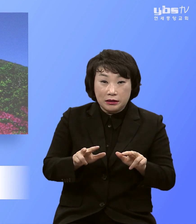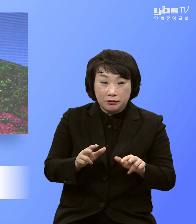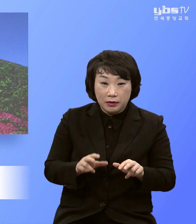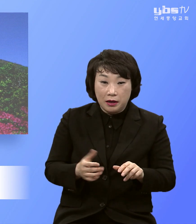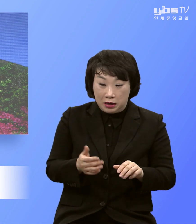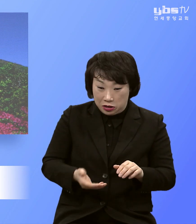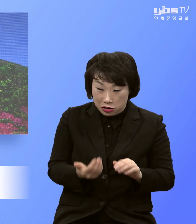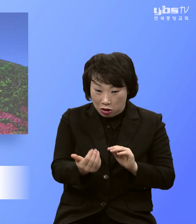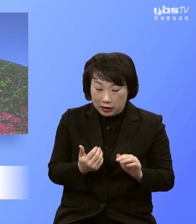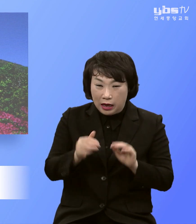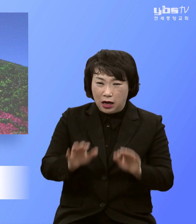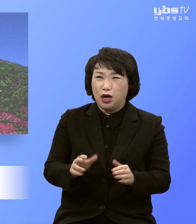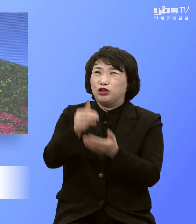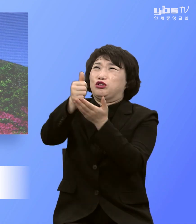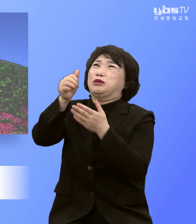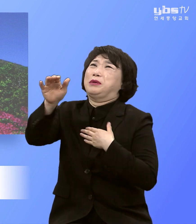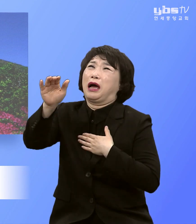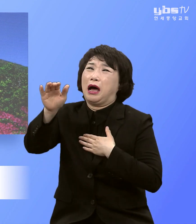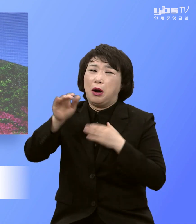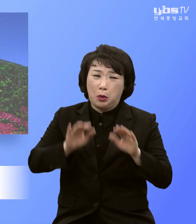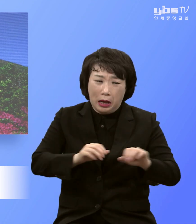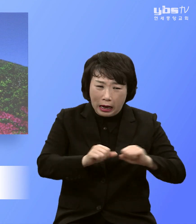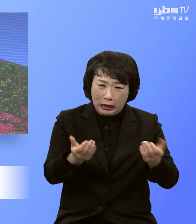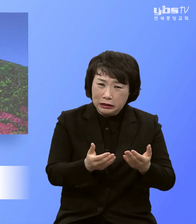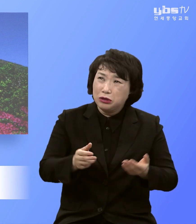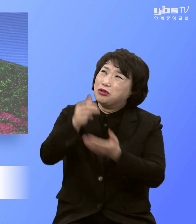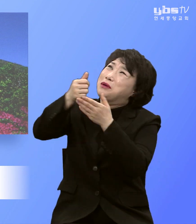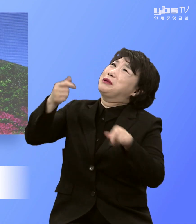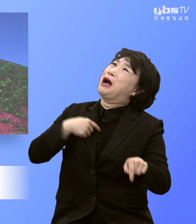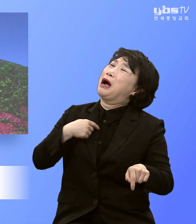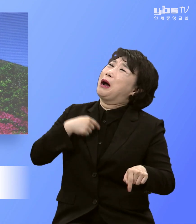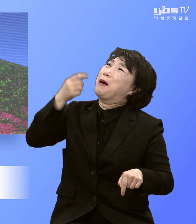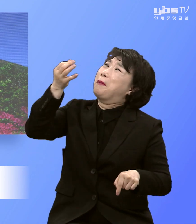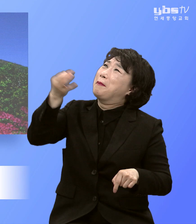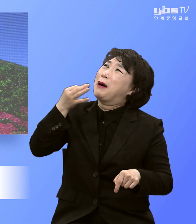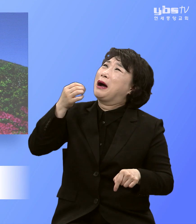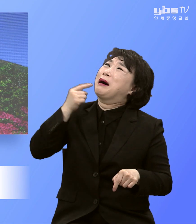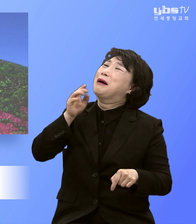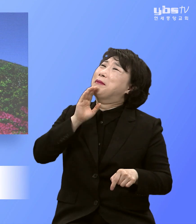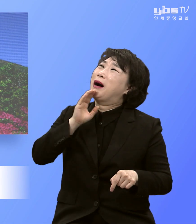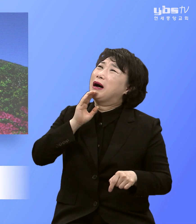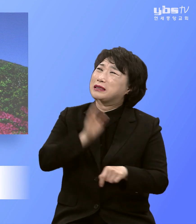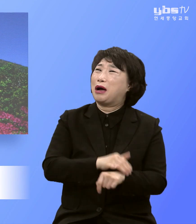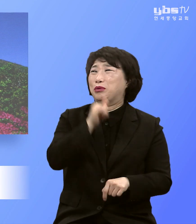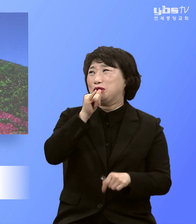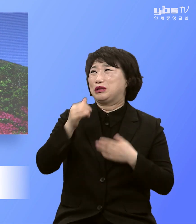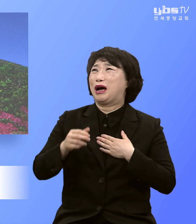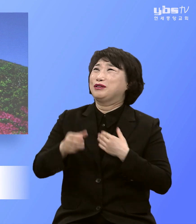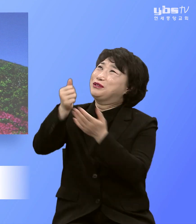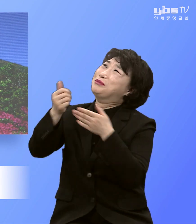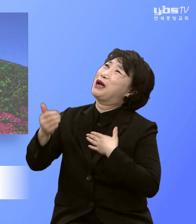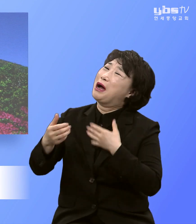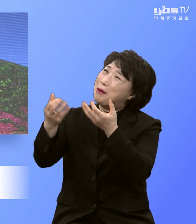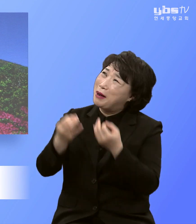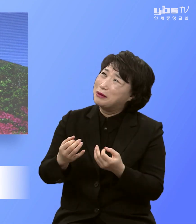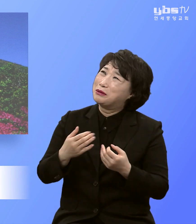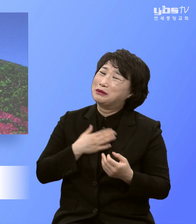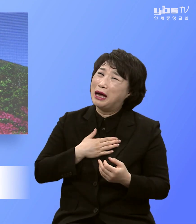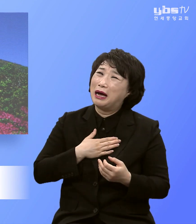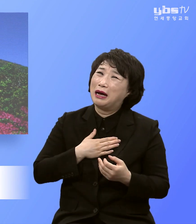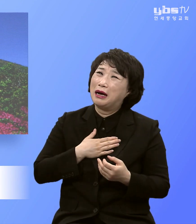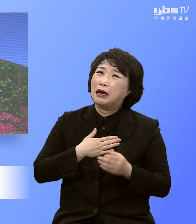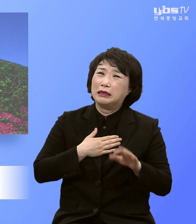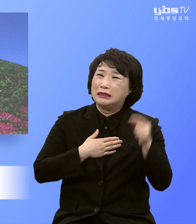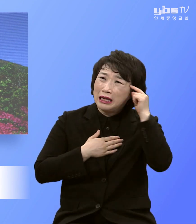주님, 내가 오늘 한 것 주님 보셨죠? 내가 이렇게 잘못한 거 보셨죠? 생각을